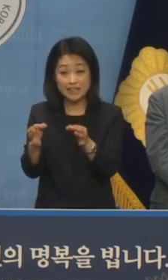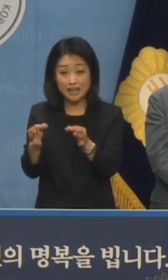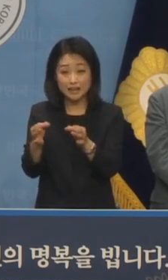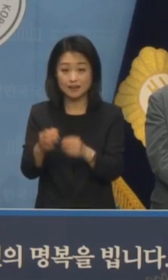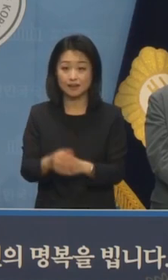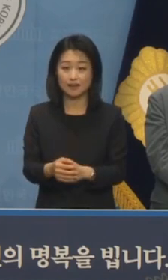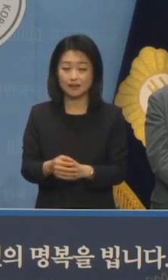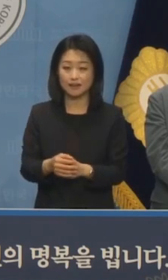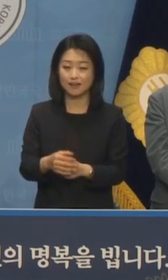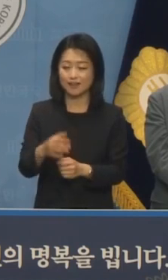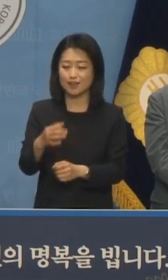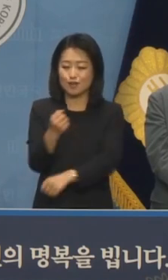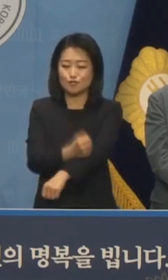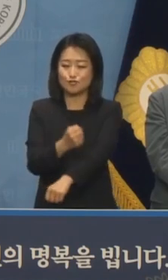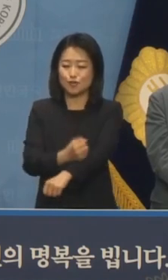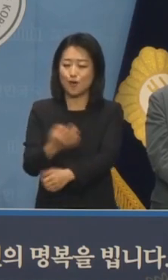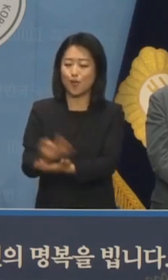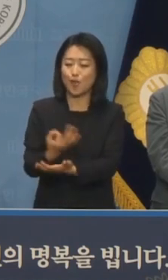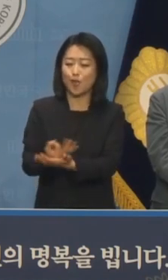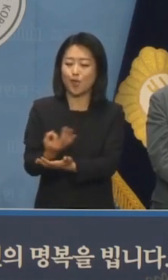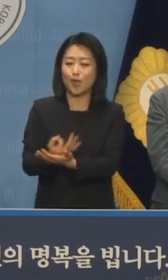성과금으로 배당금 잔치를 벌이고 있고